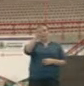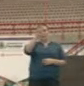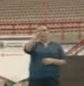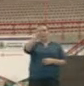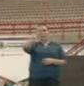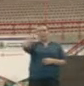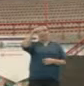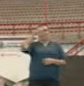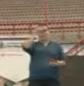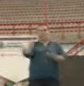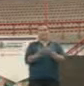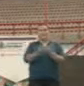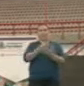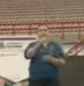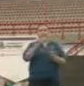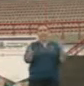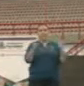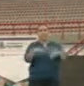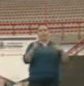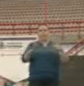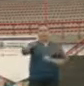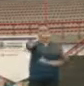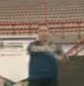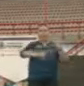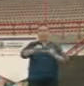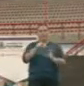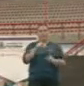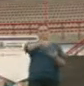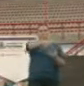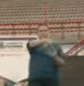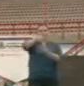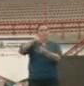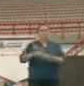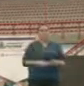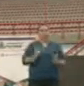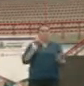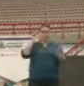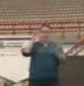de mudar o mundo. A gente acha que uma pessoa pode mudar o mundo? Até hoje a gente acha.